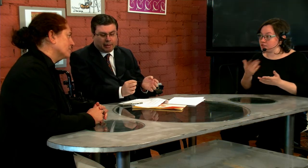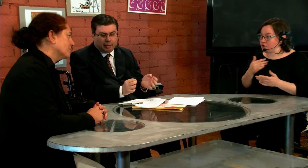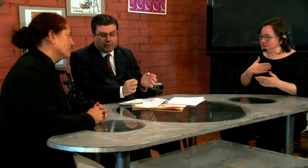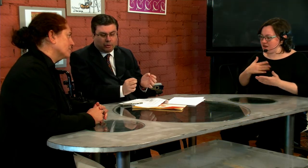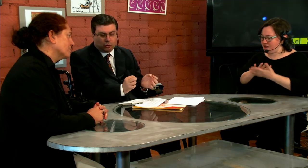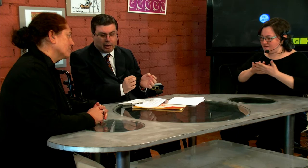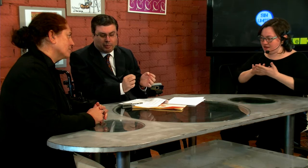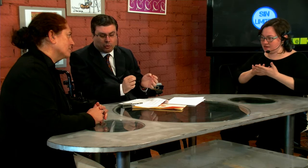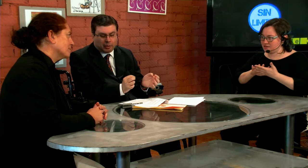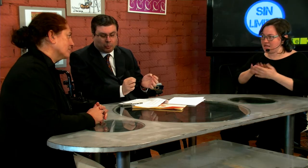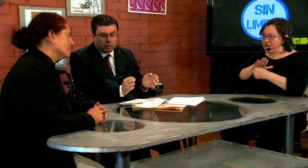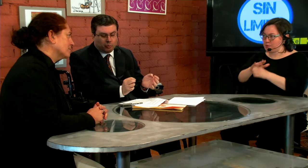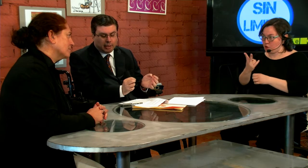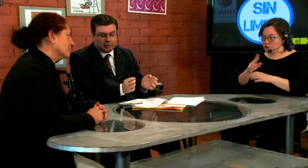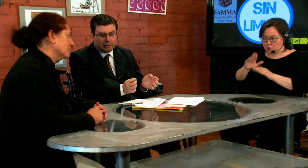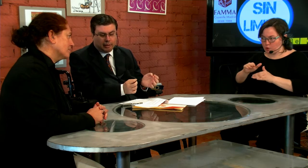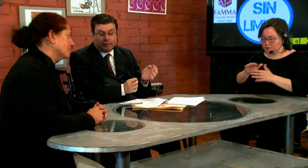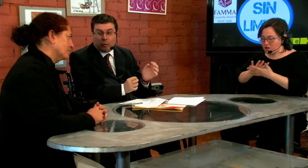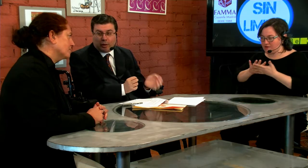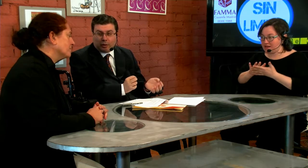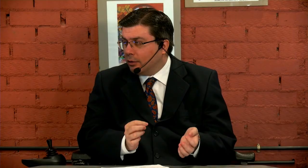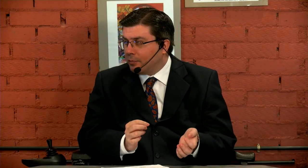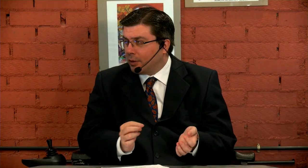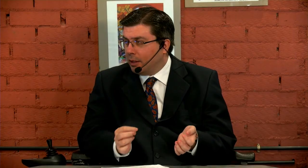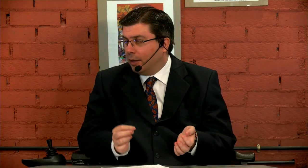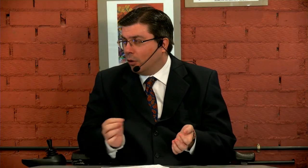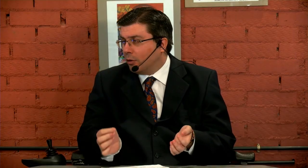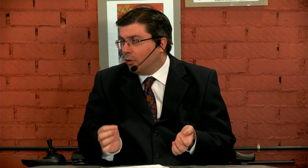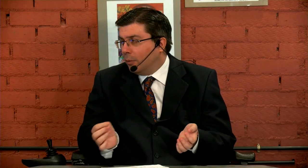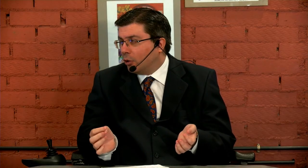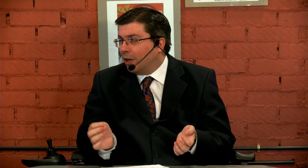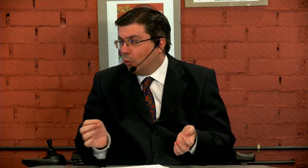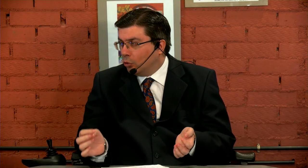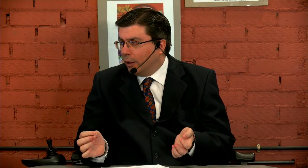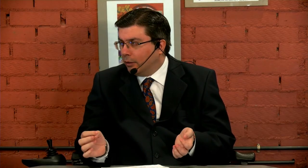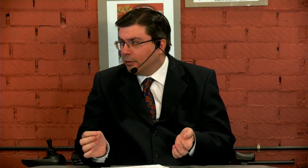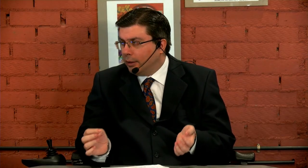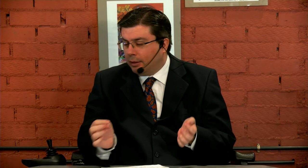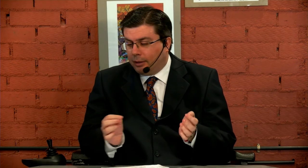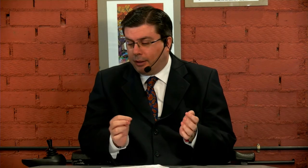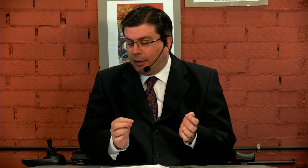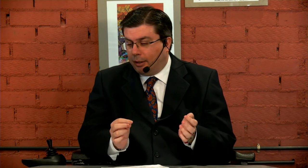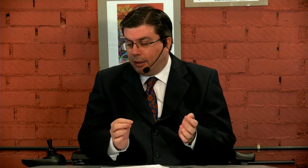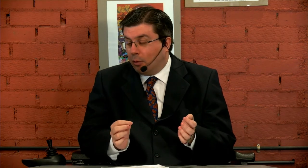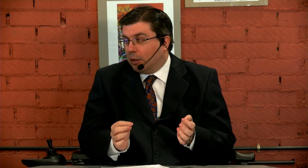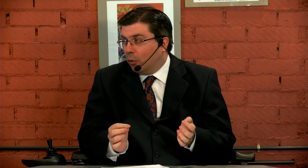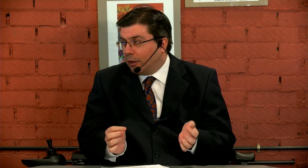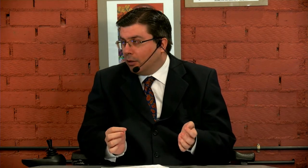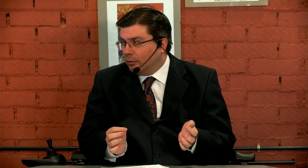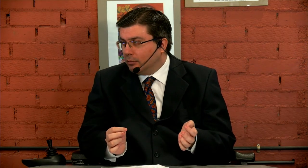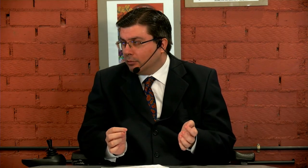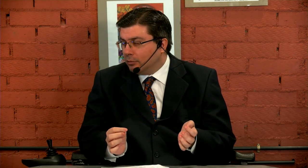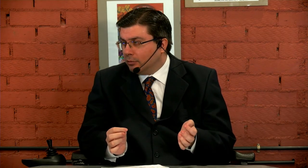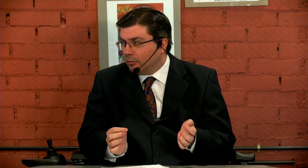Quisiera hablar de dos ámbitos más por último, y es el de la educación y el del ocio, el deporte o la cultura, ¿no? En cuanto a la